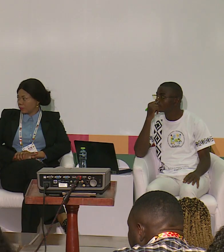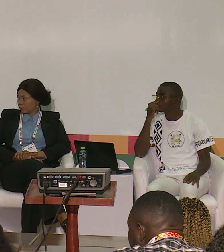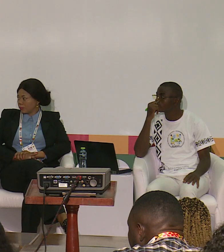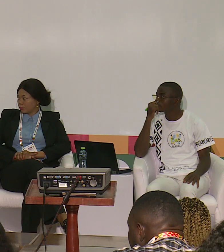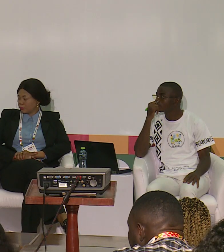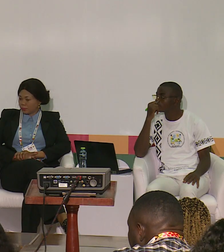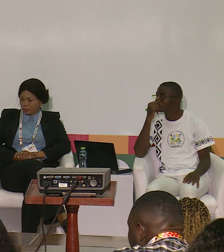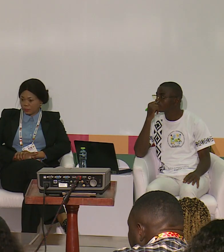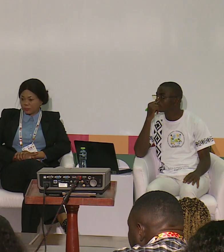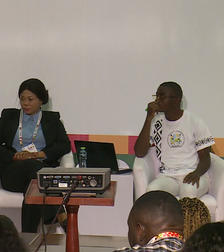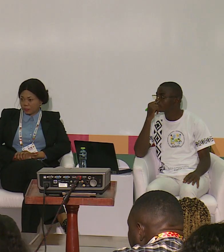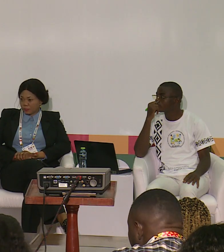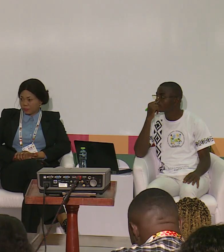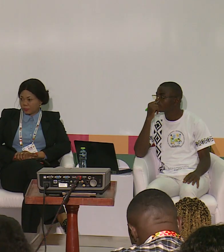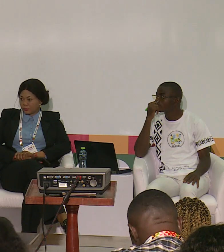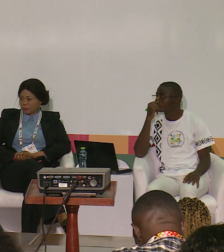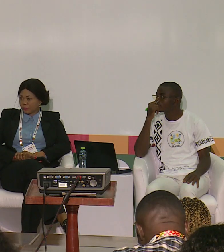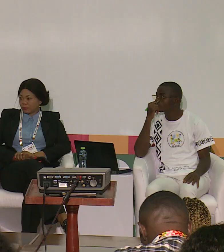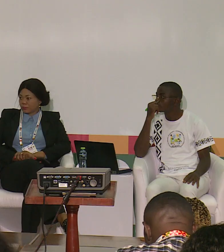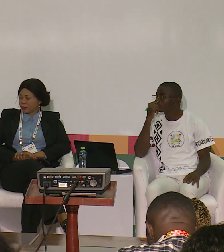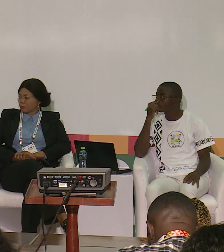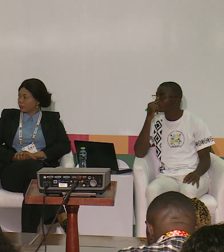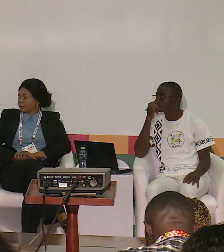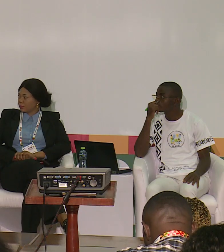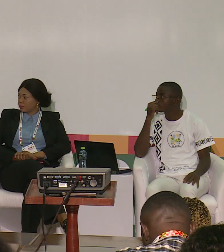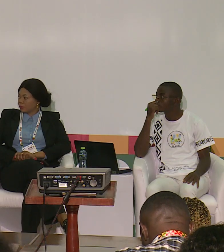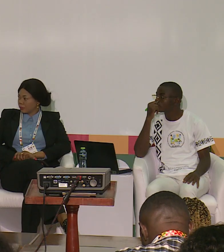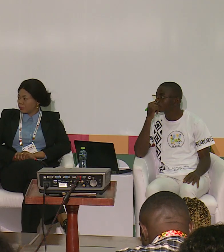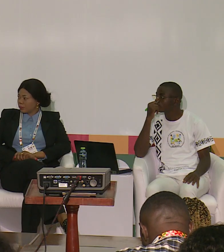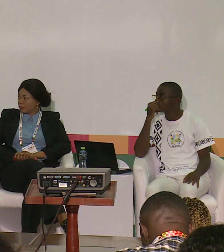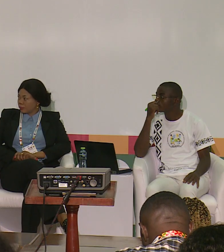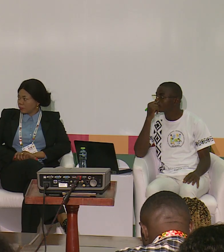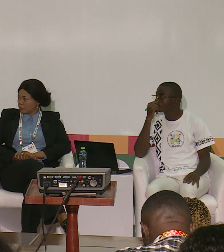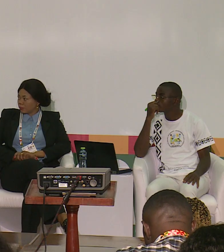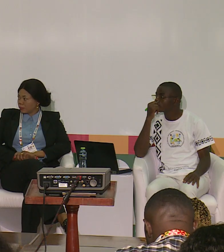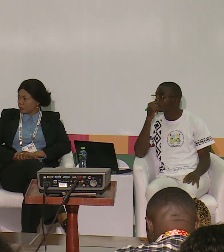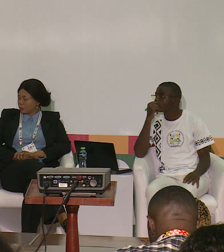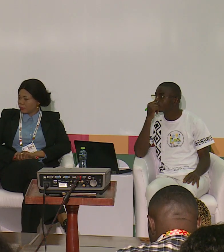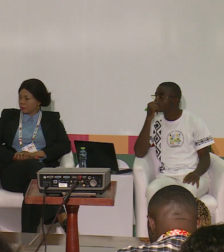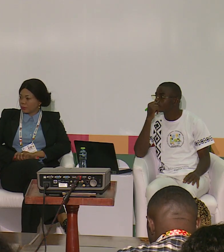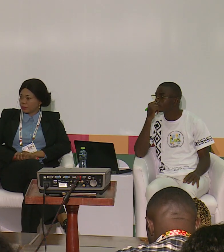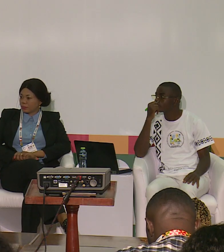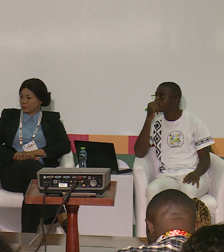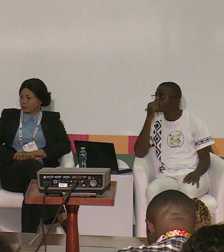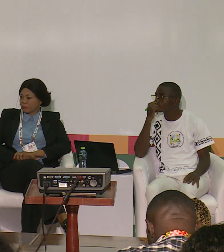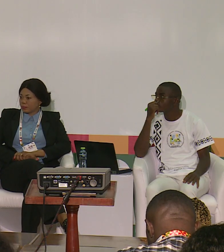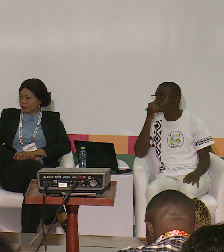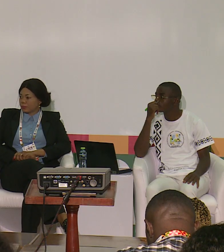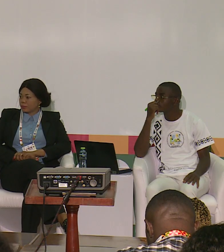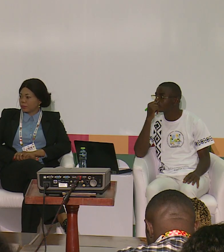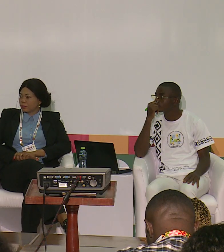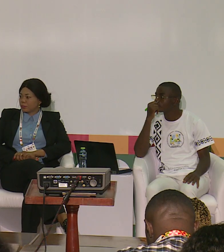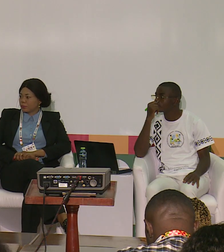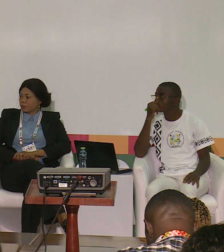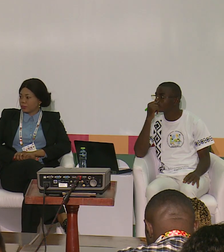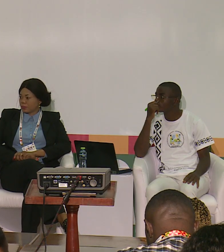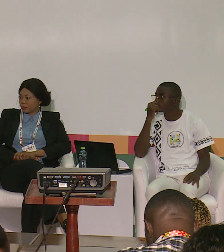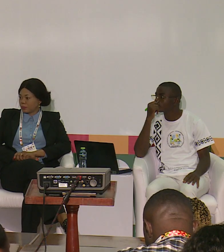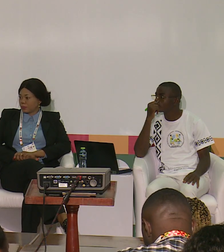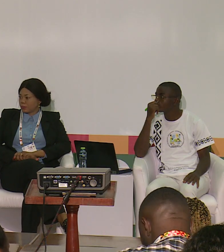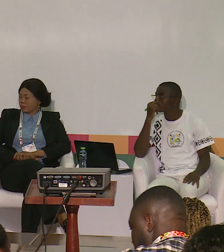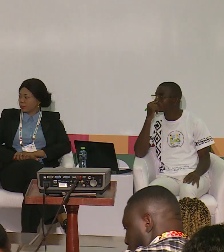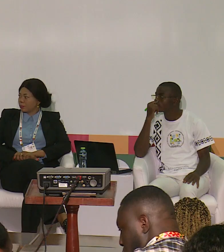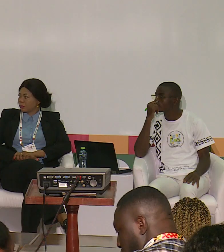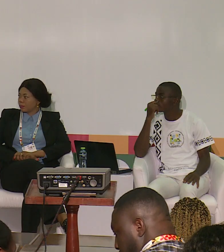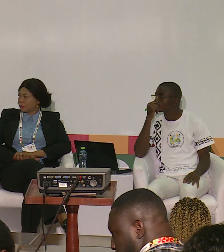a producirlo a nivel de los grandes centros regionales de tratamiento, pero ahora está a nivel nacional. O